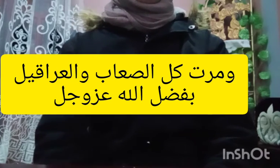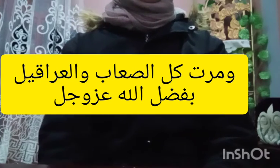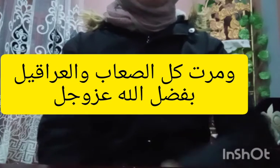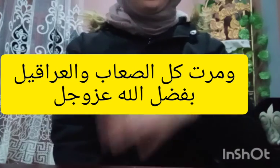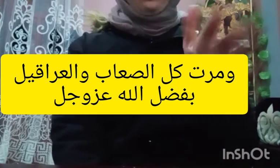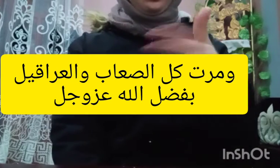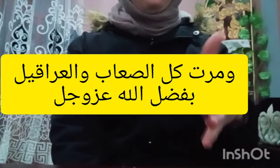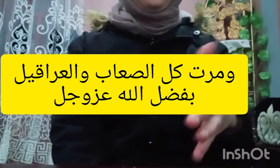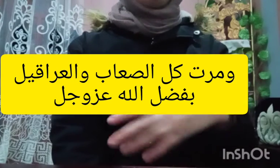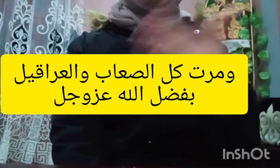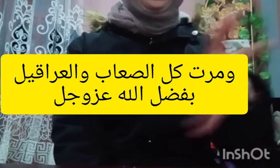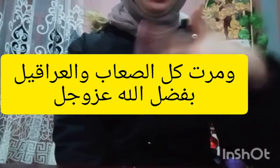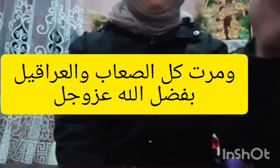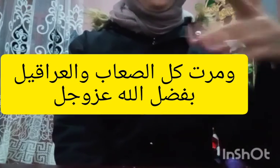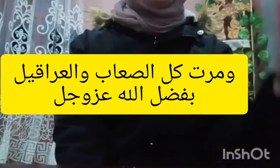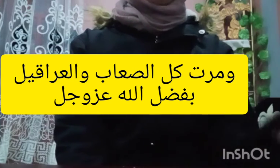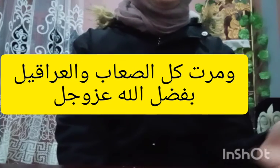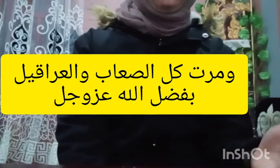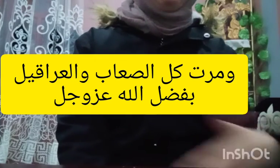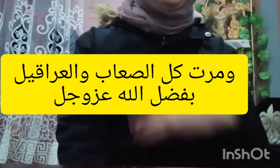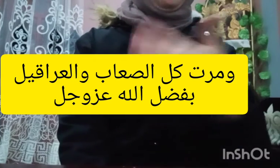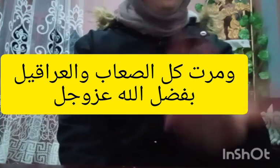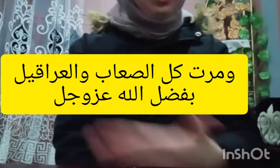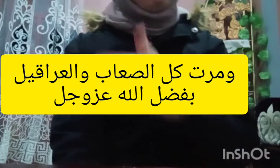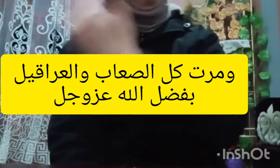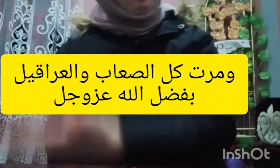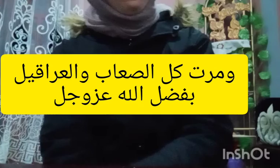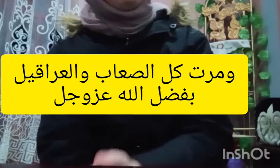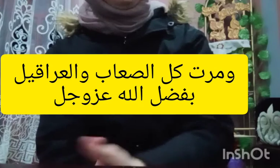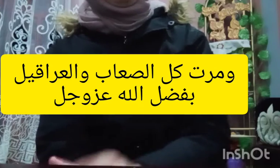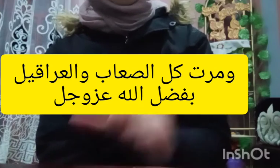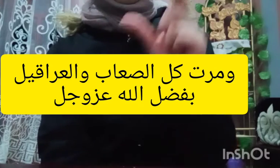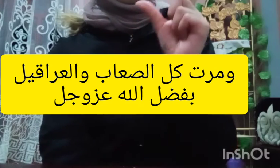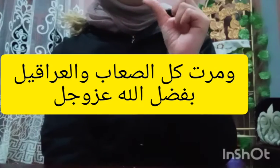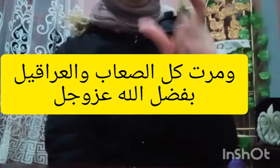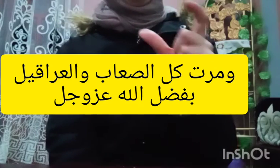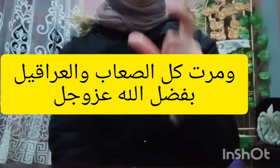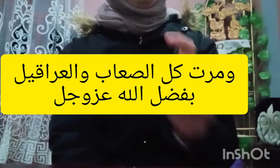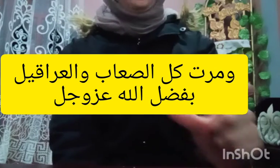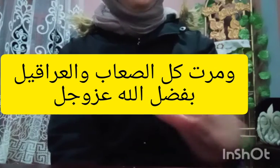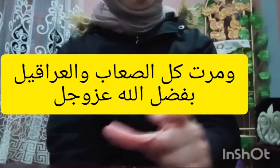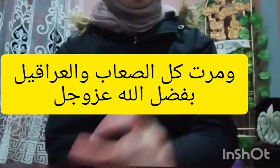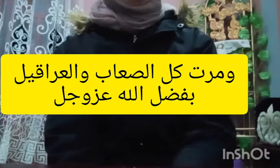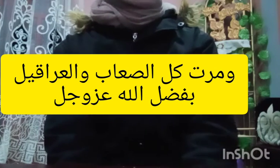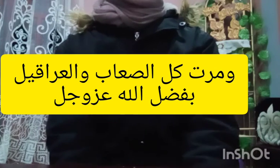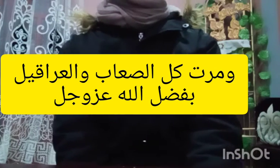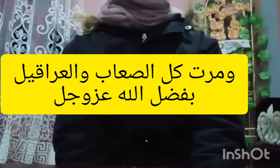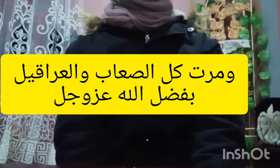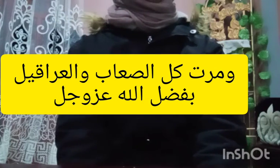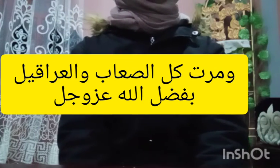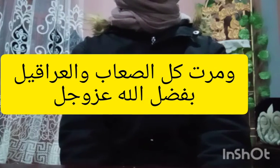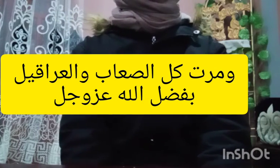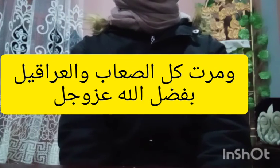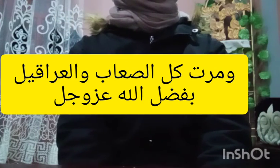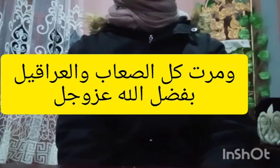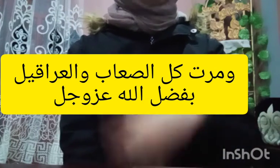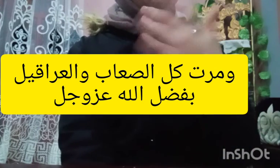ندخلش في التفاصيل بزاف، كنت حكيتها في قانون التسليم. اللي حاب يعرف يروح يشوف قانون التسليم، الفيديو تاع قانون التسليم يفهم اكثر عليا. صرات لي